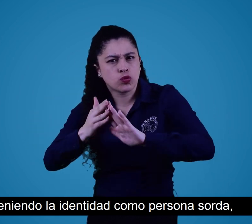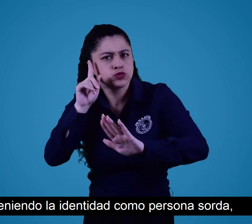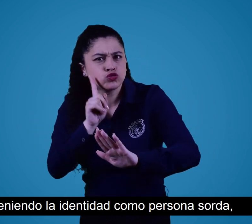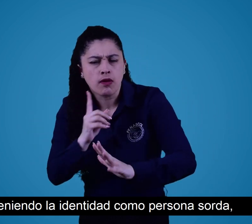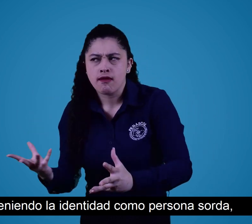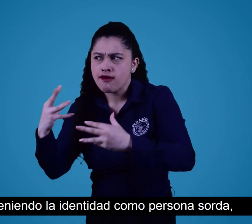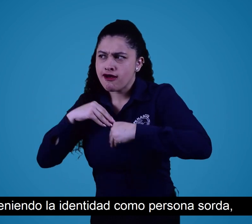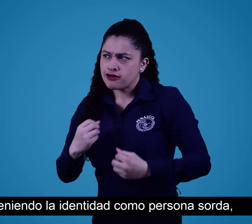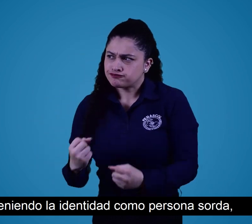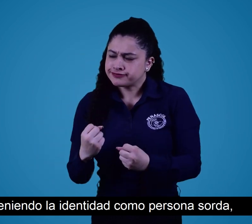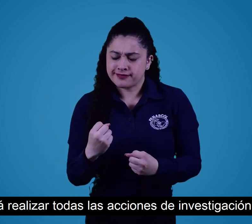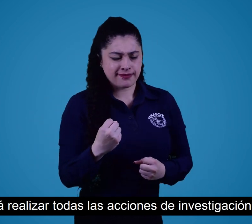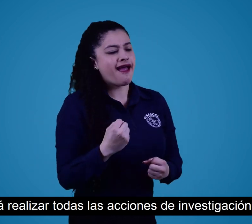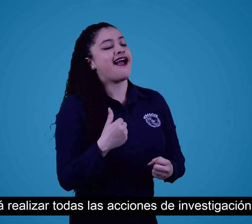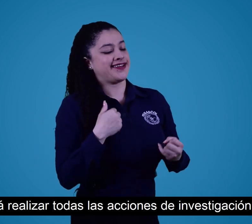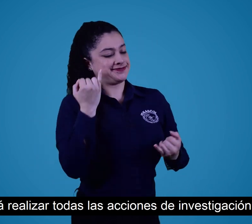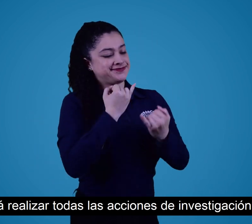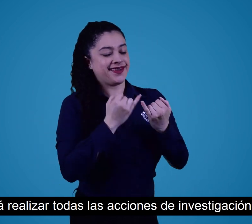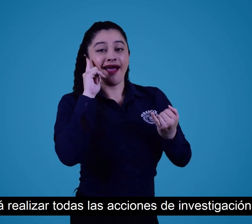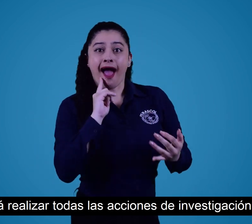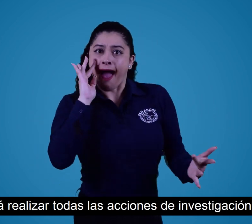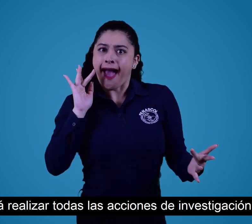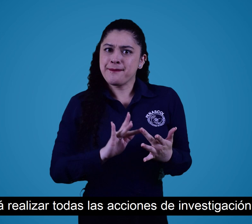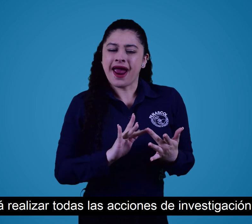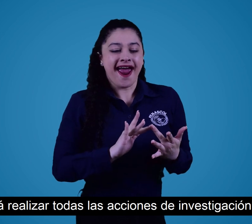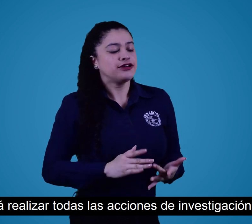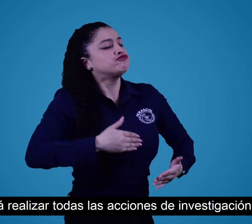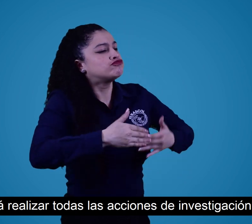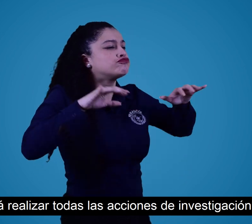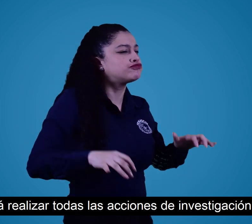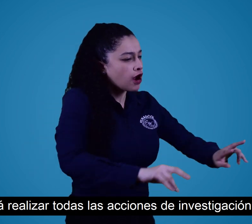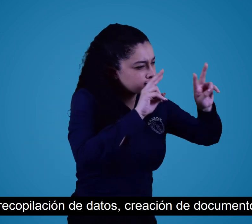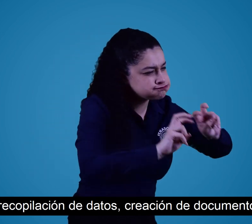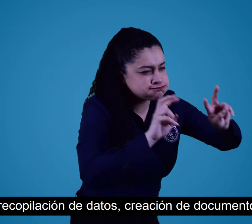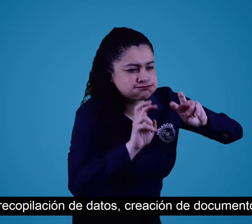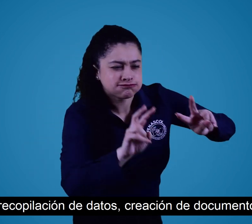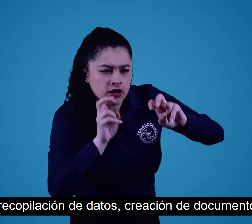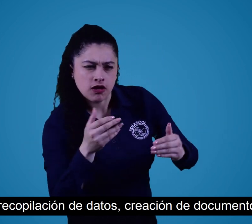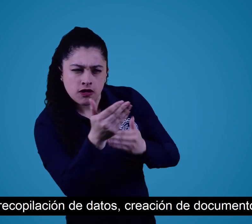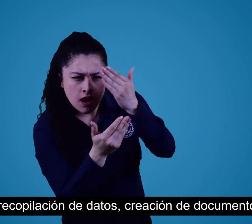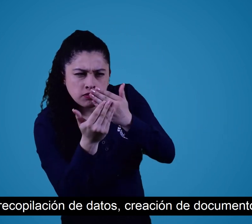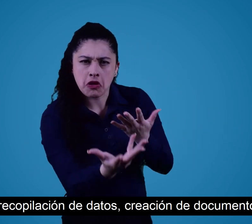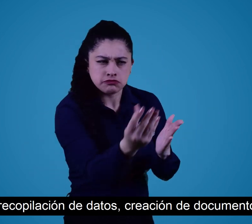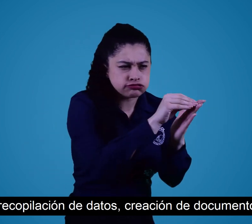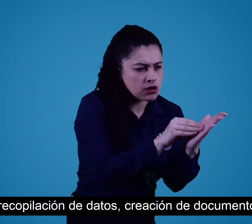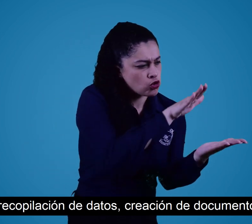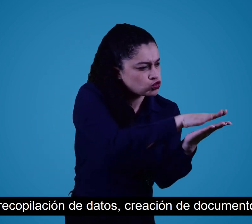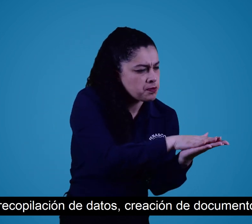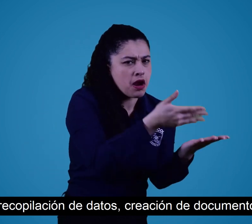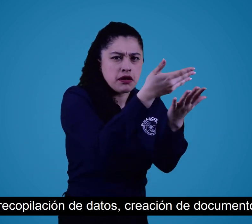identidad como persona sorda, podrá realizar todas las acciones de investigación Ya sea recopilación de datos, creación de